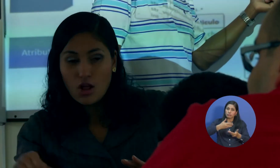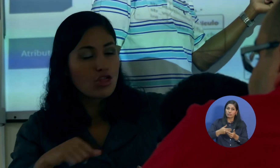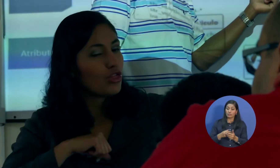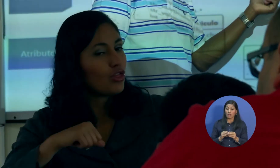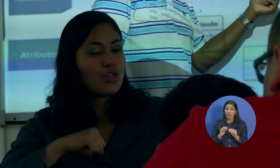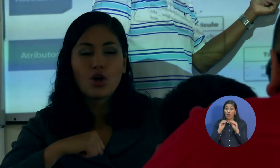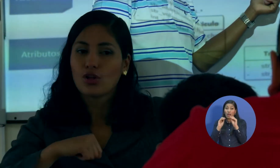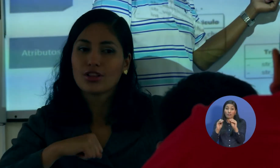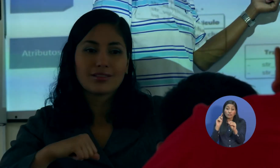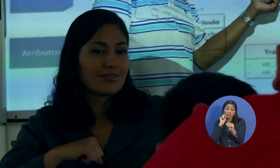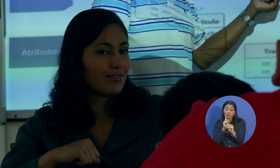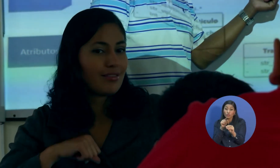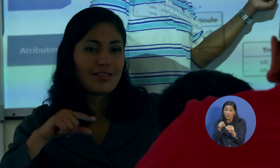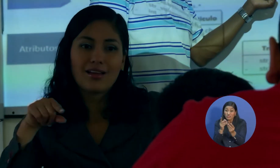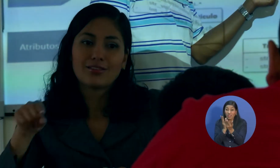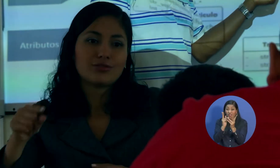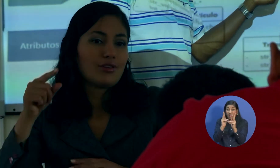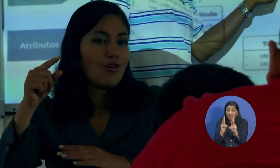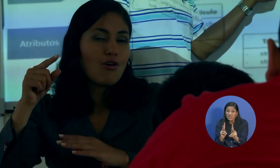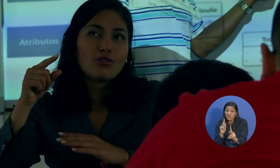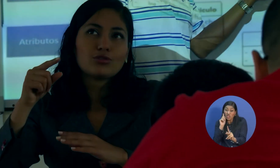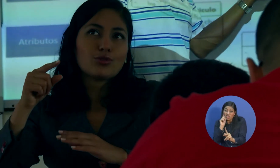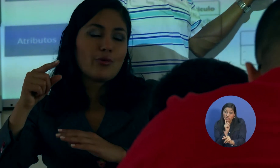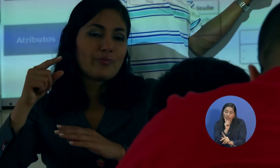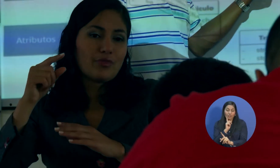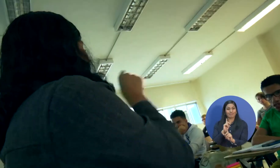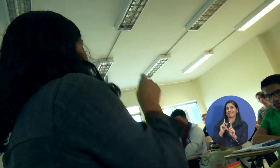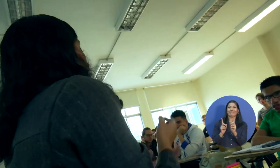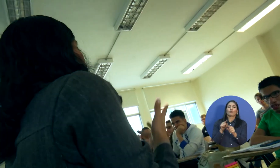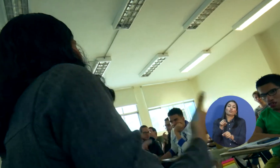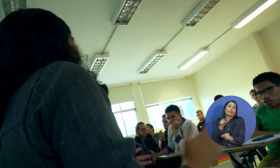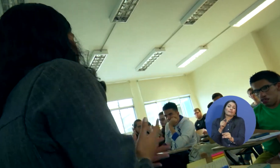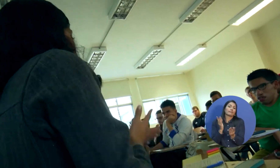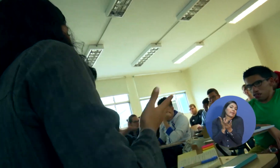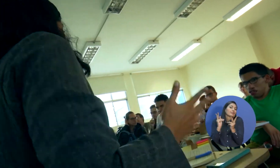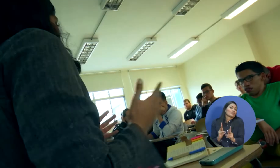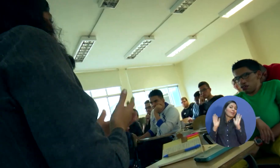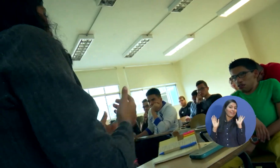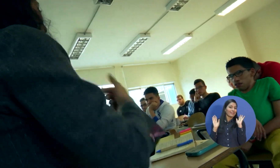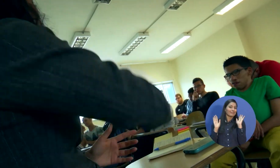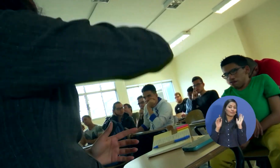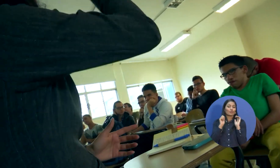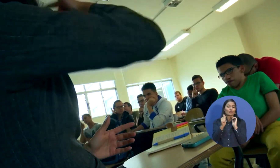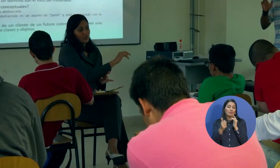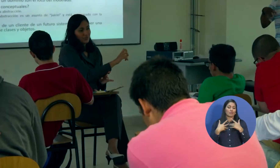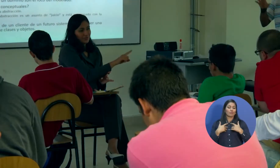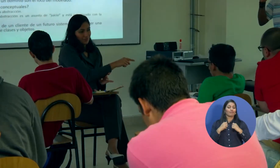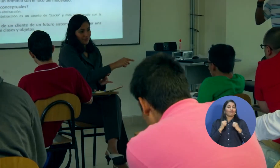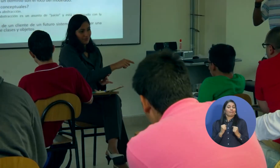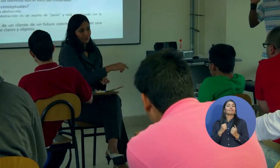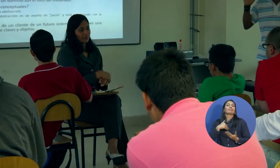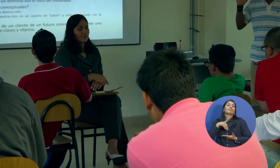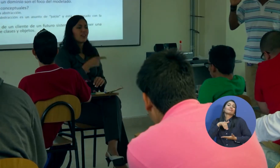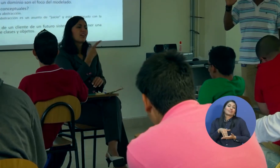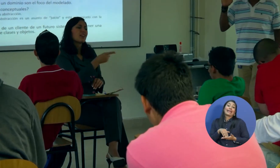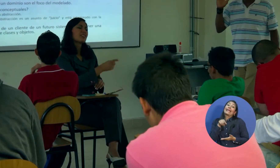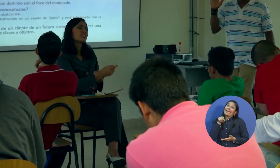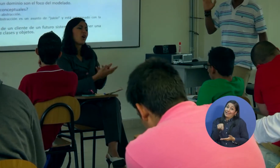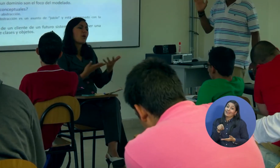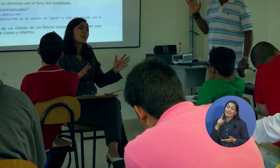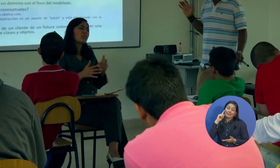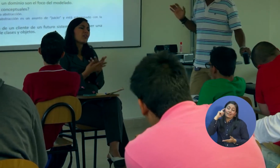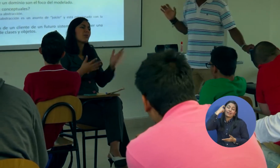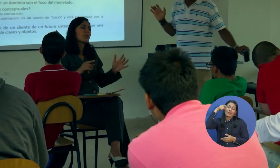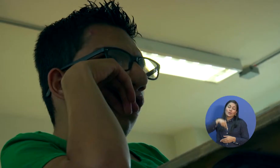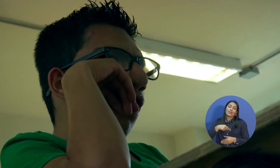un estudiante, usted es un estudiante sordo, no. Usted es un estudiante, necesita empoderarse, entonces ese es otro de